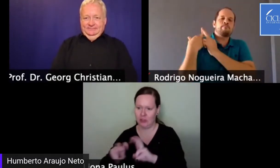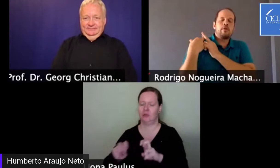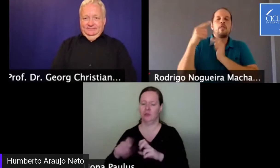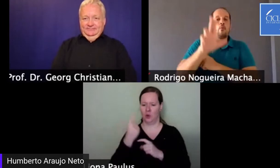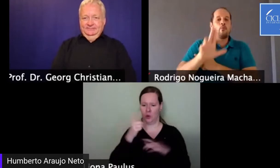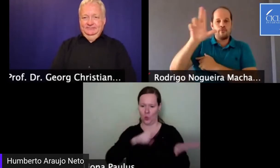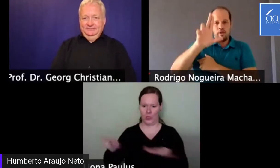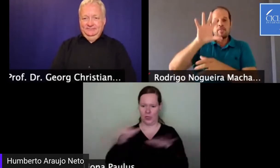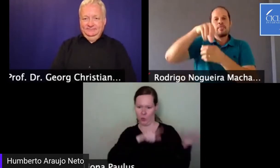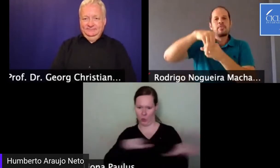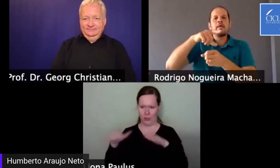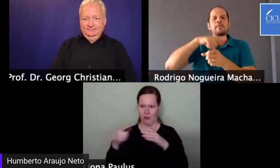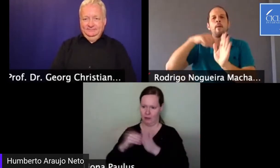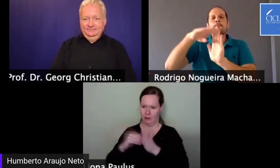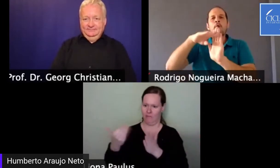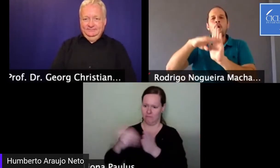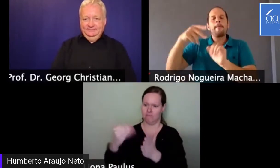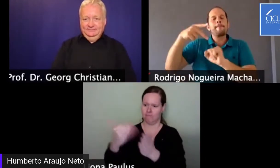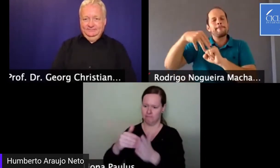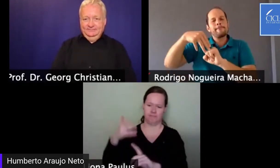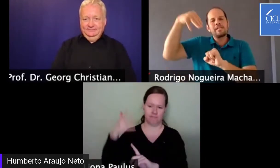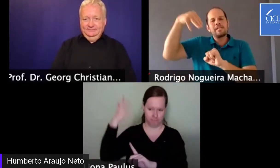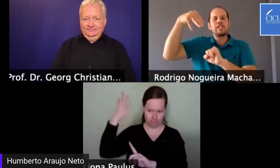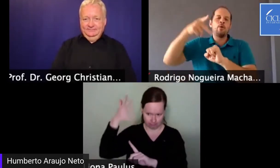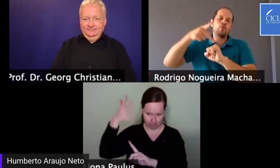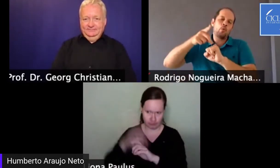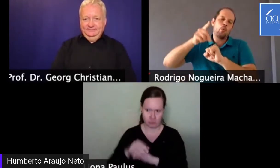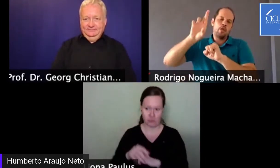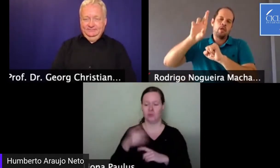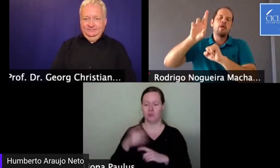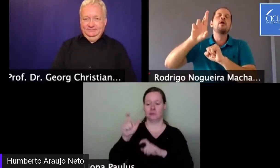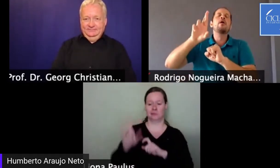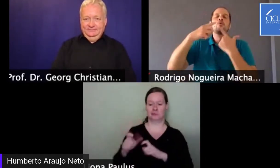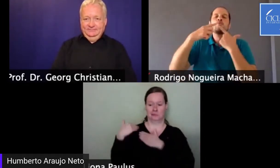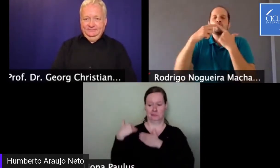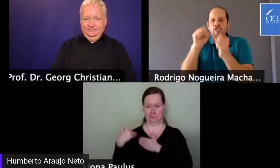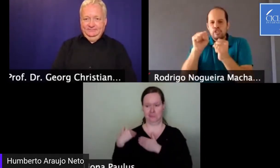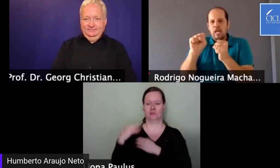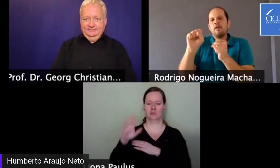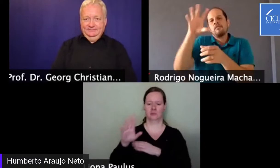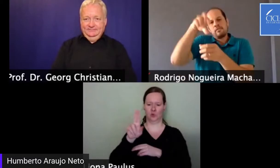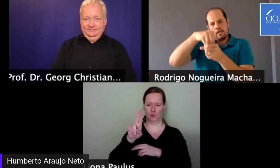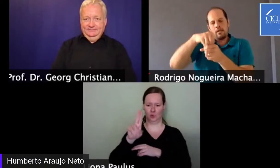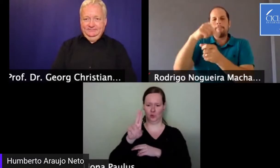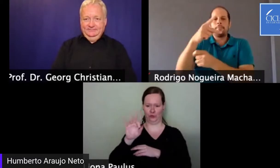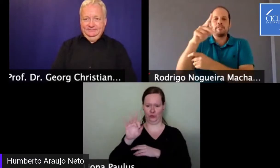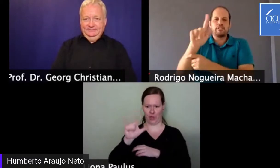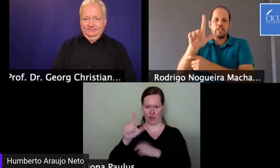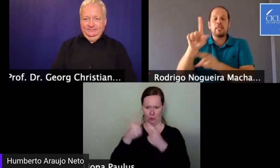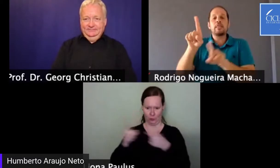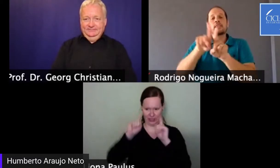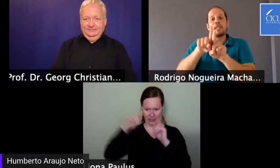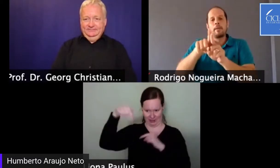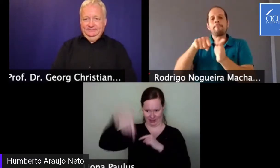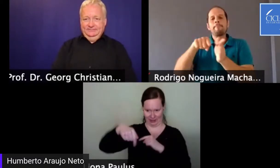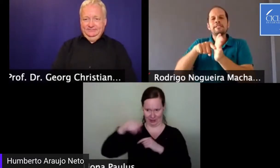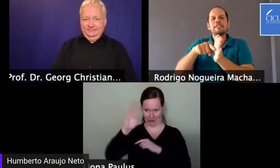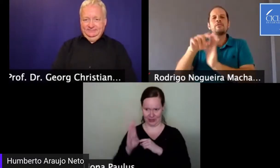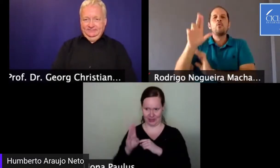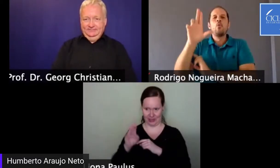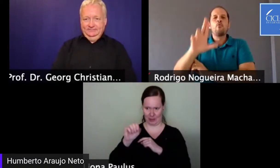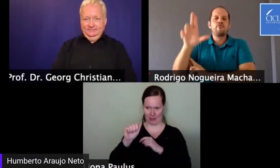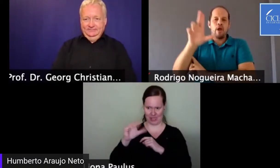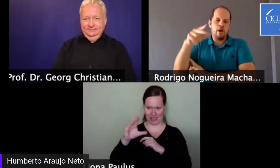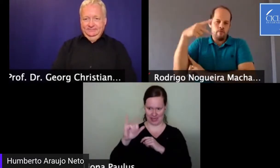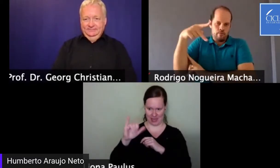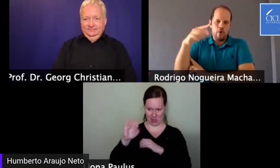pós-graduação e outros responsáveis da Universidade Federal de Alagoas, em elaborar toda essa programação aqui para vocês.